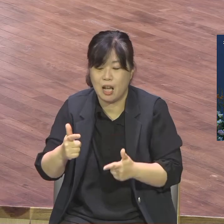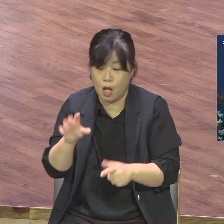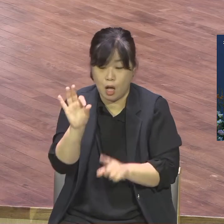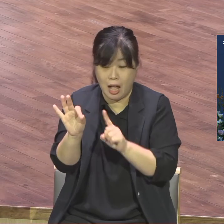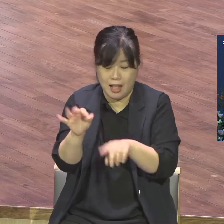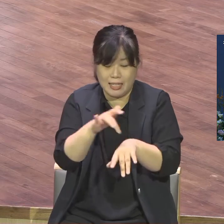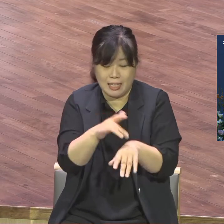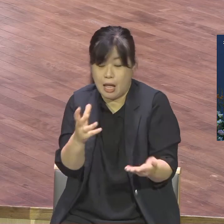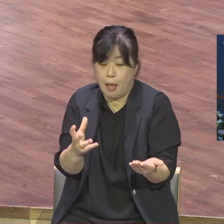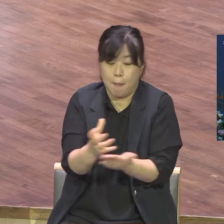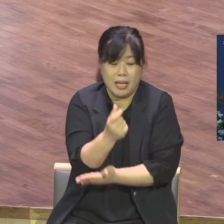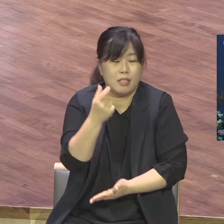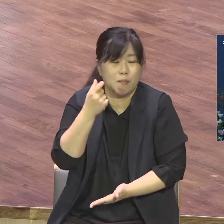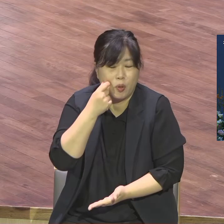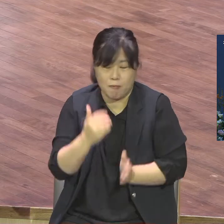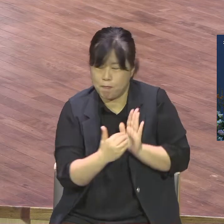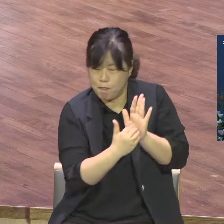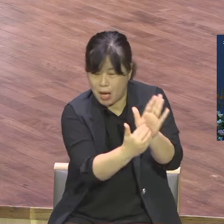영적 파워.